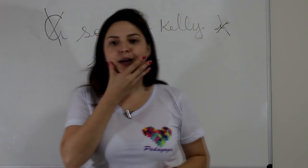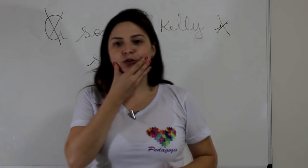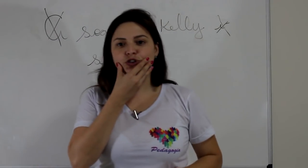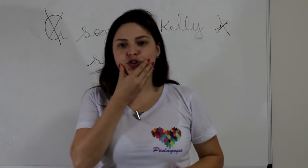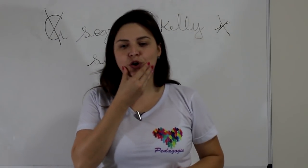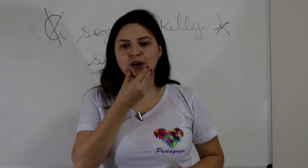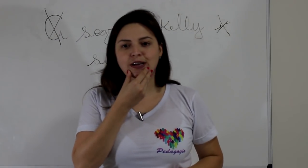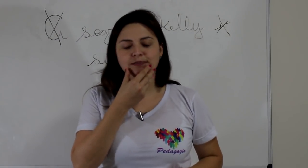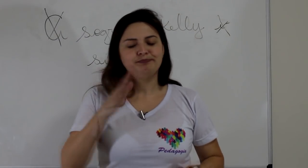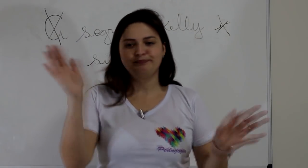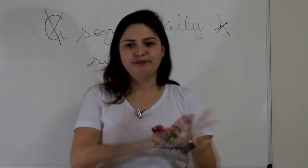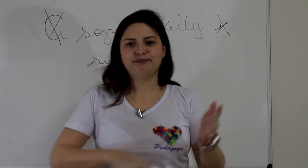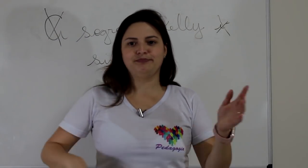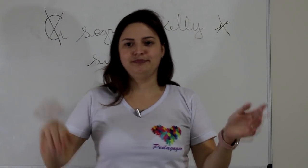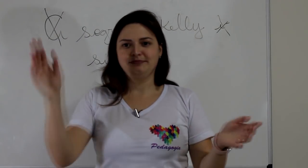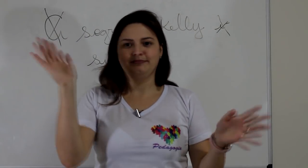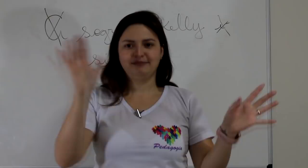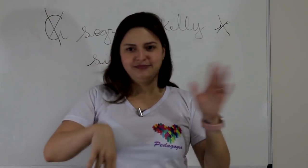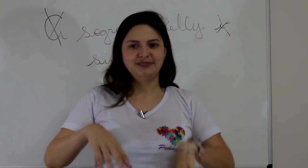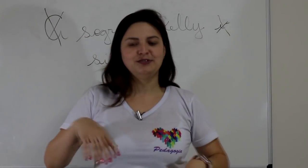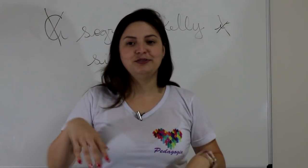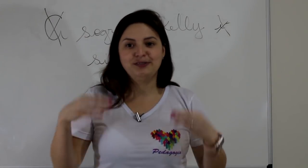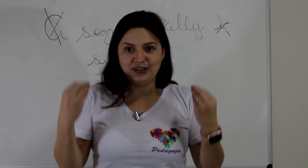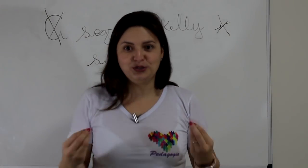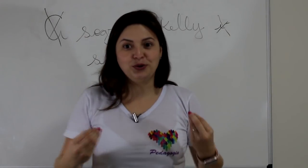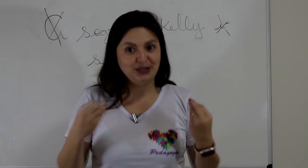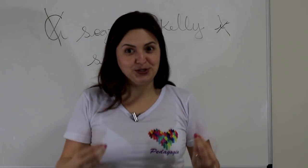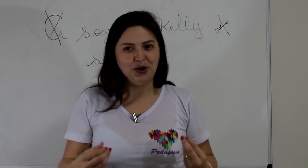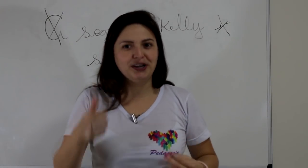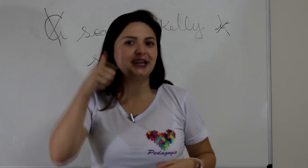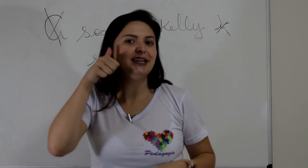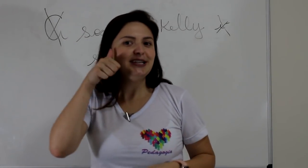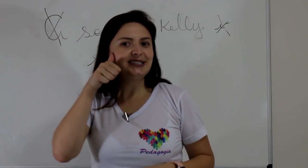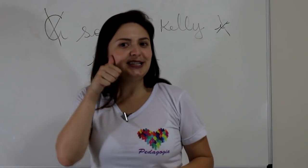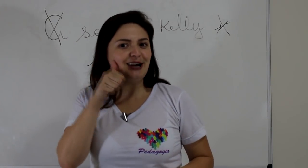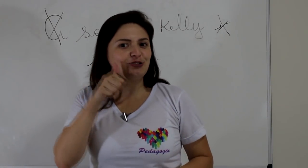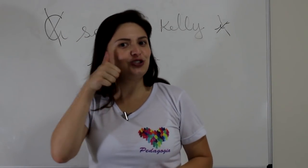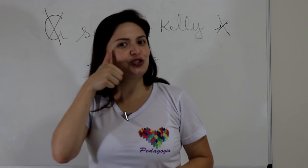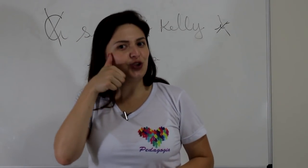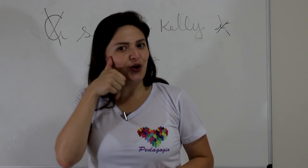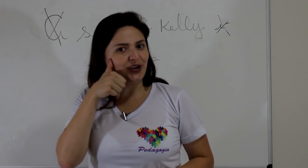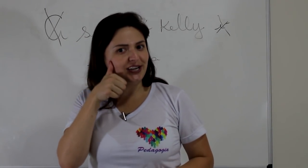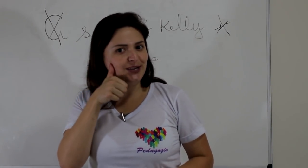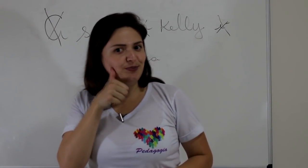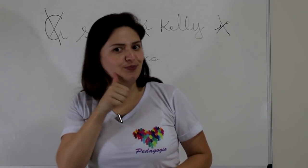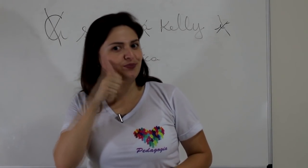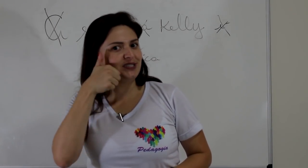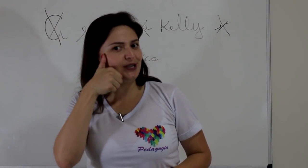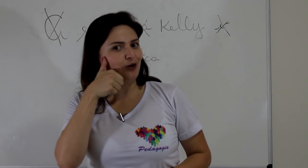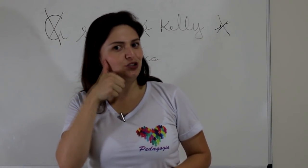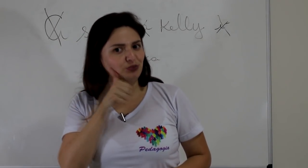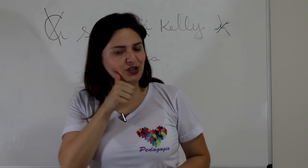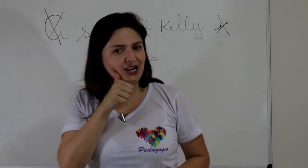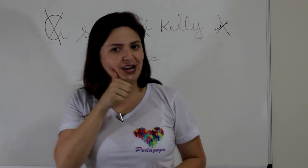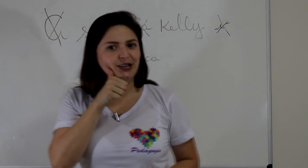de sogra, não é sogra, sogra. Sinal de sogra, sinal de